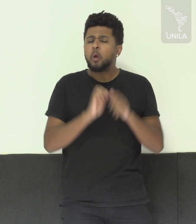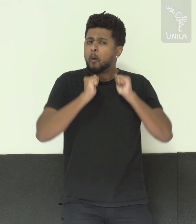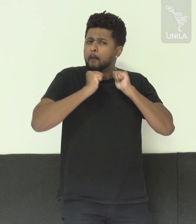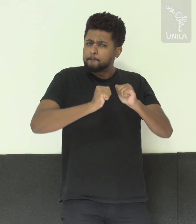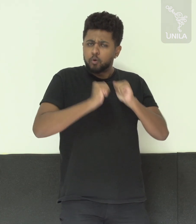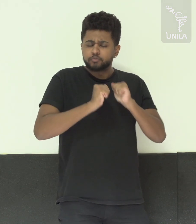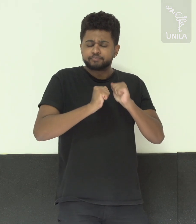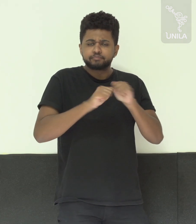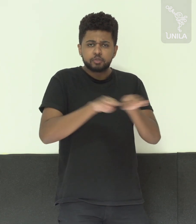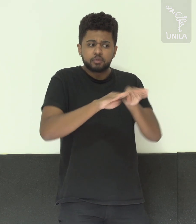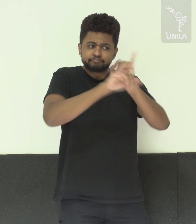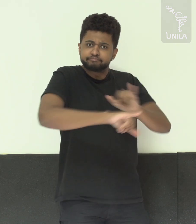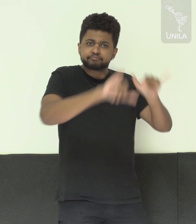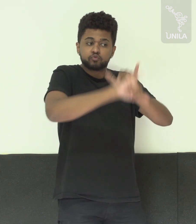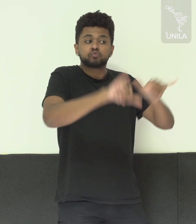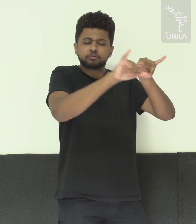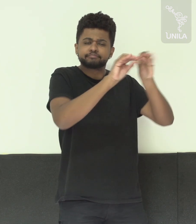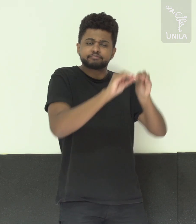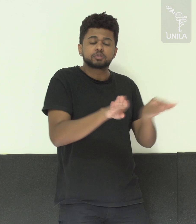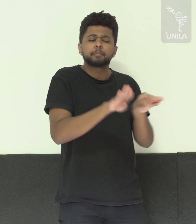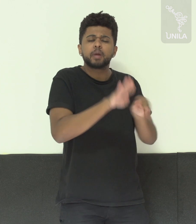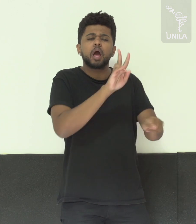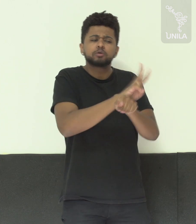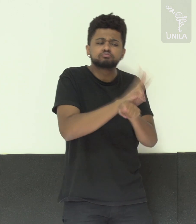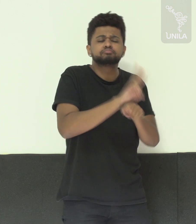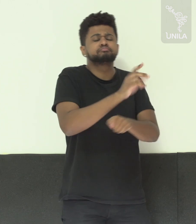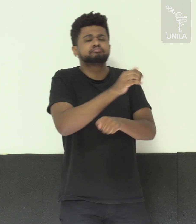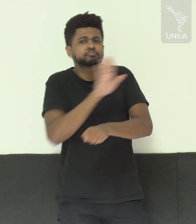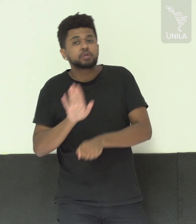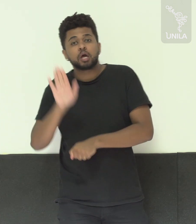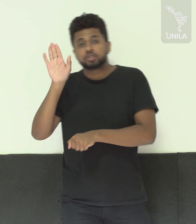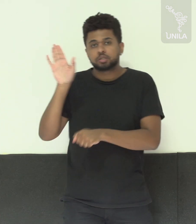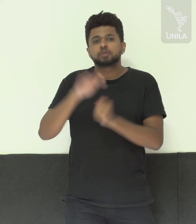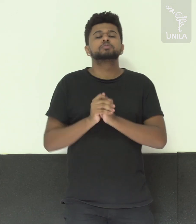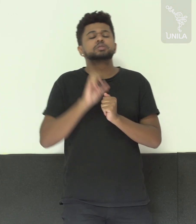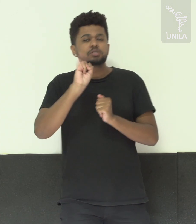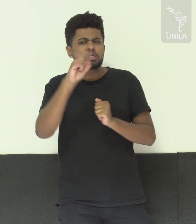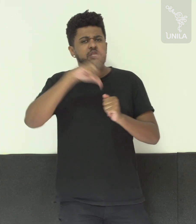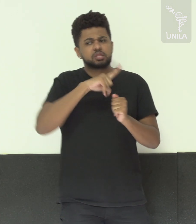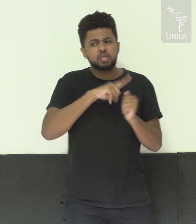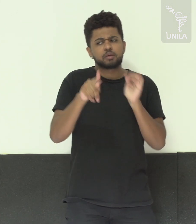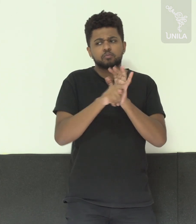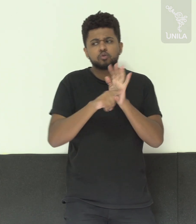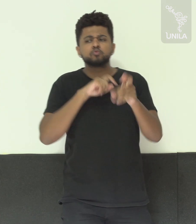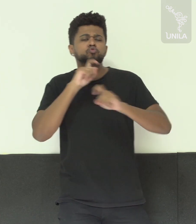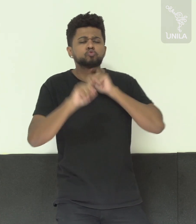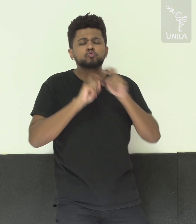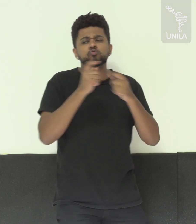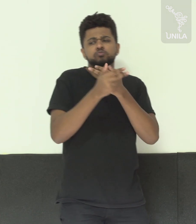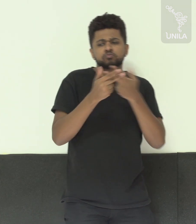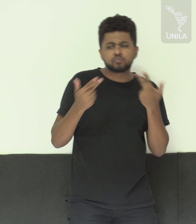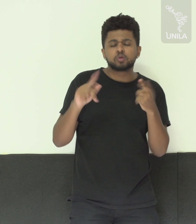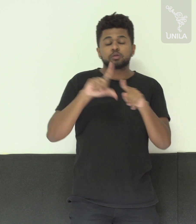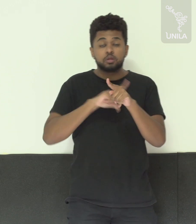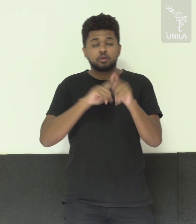poderá prestar informações e auxiliar os candidatos em caso de eventuais dúvidas por